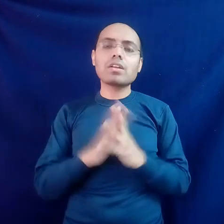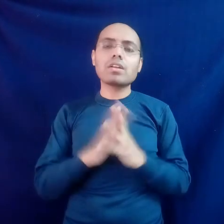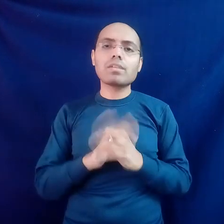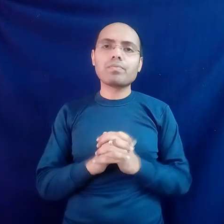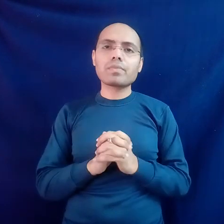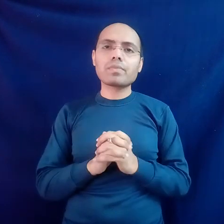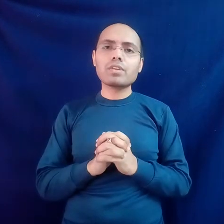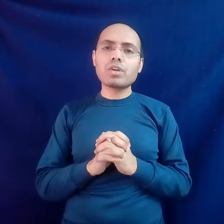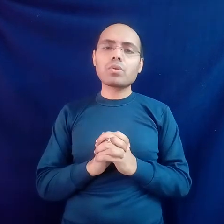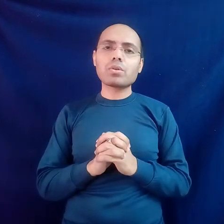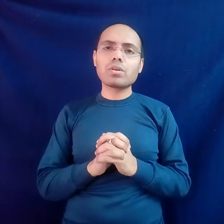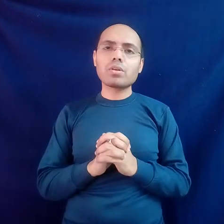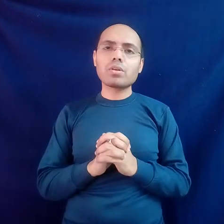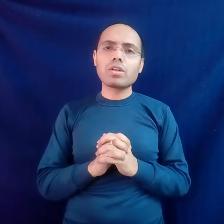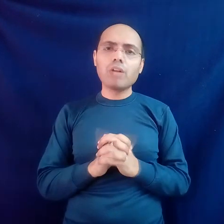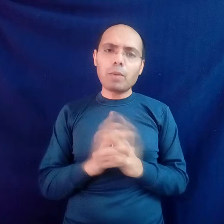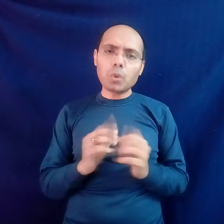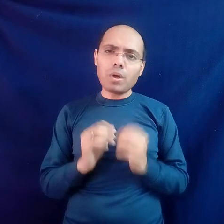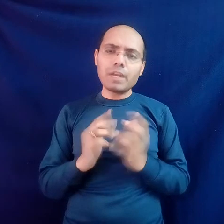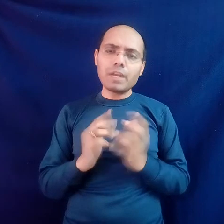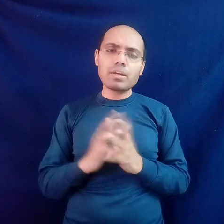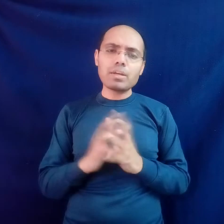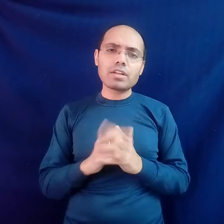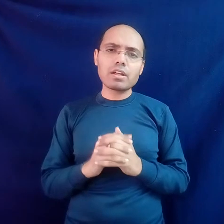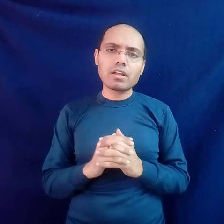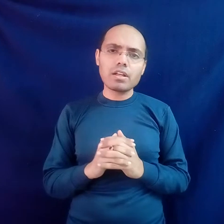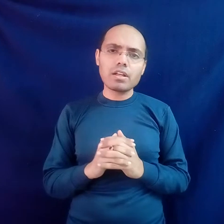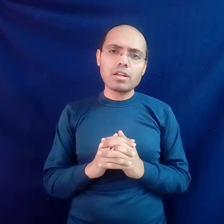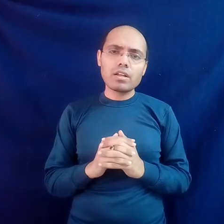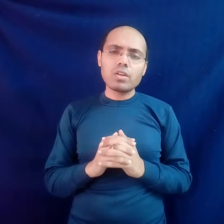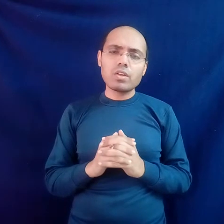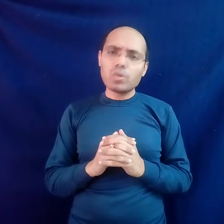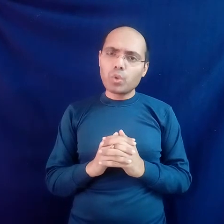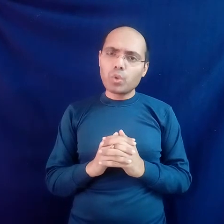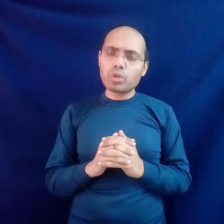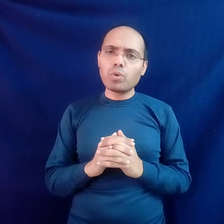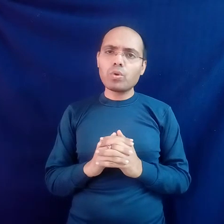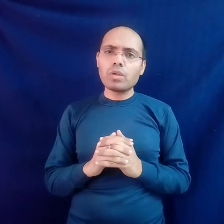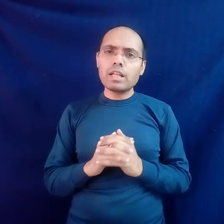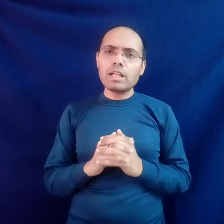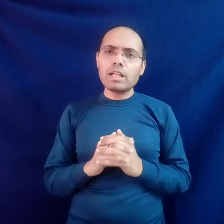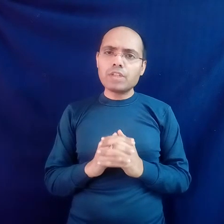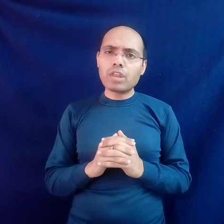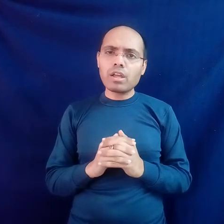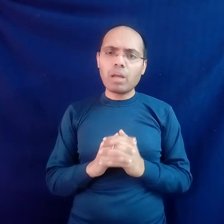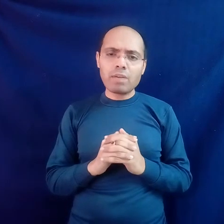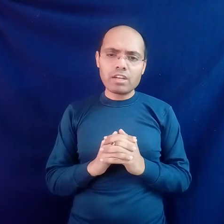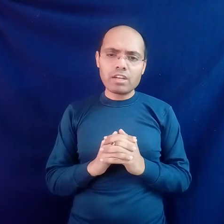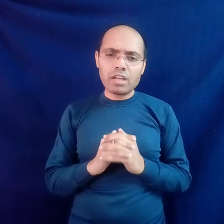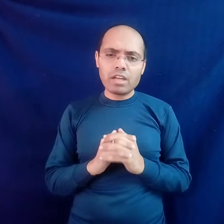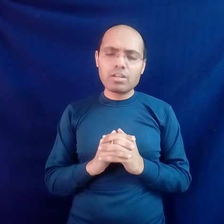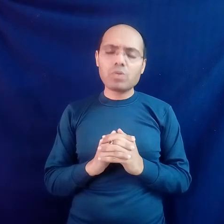है। जी हाँ दोस्तों, अब थोड़ा और डिटेल में जाते हैं। दोस्तों, जैसे हमारा एरिया होता